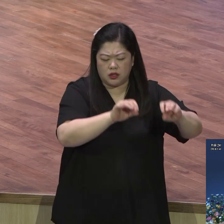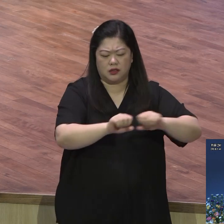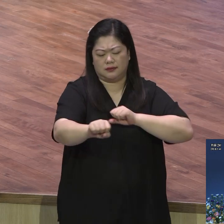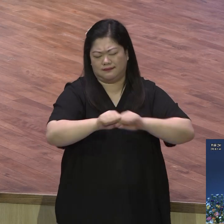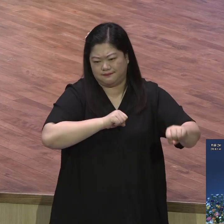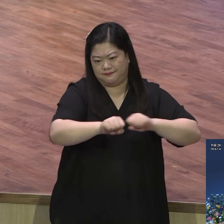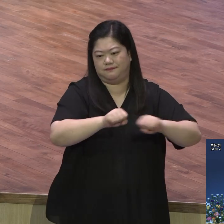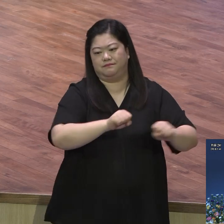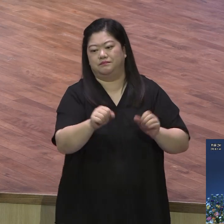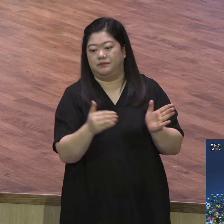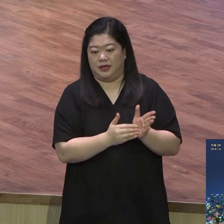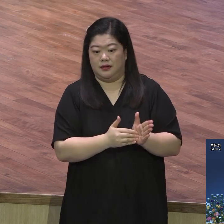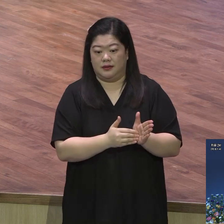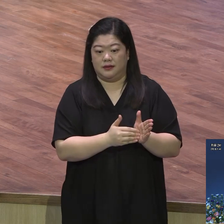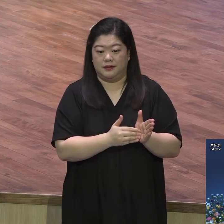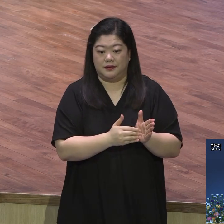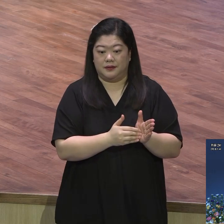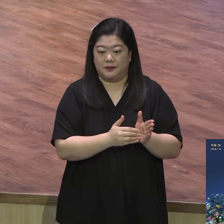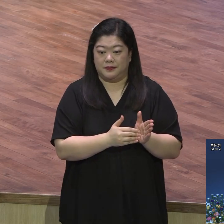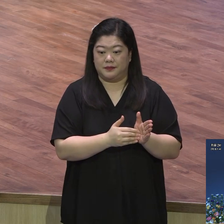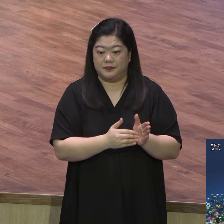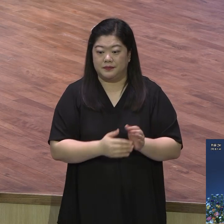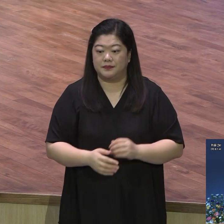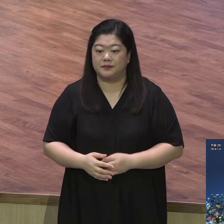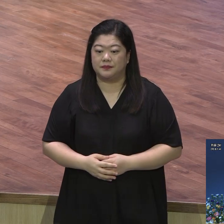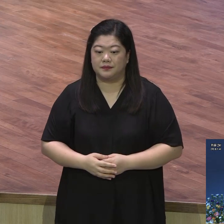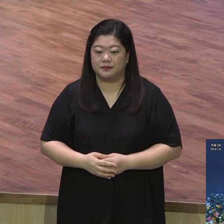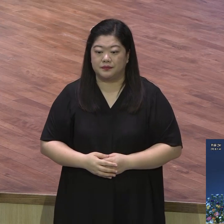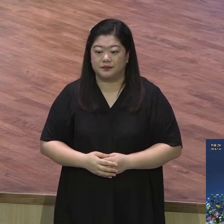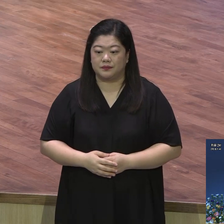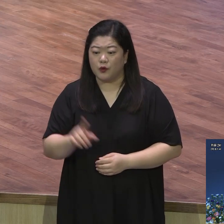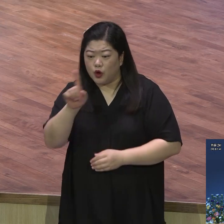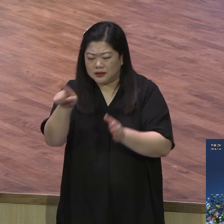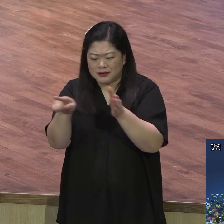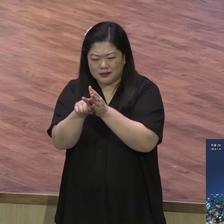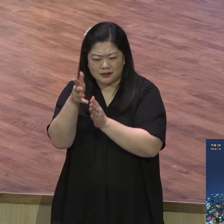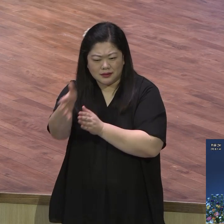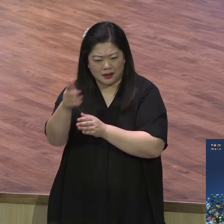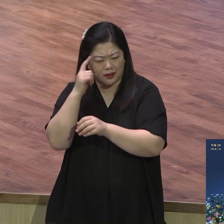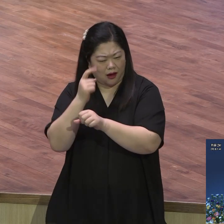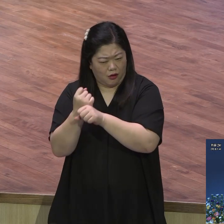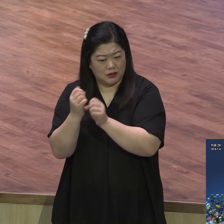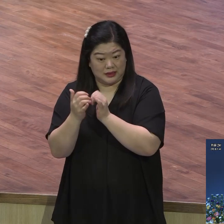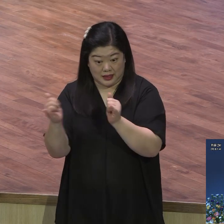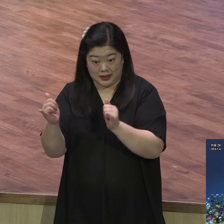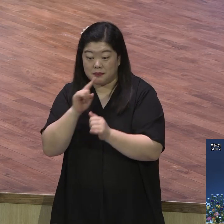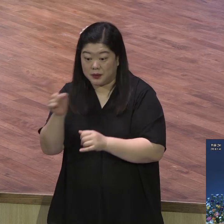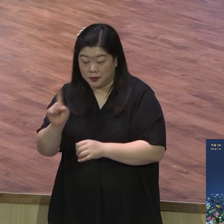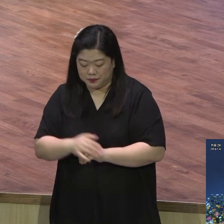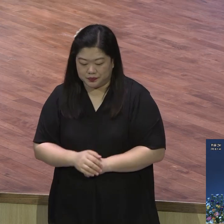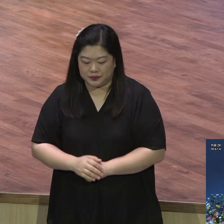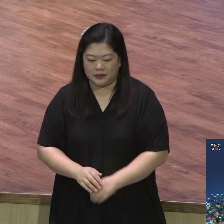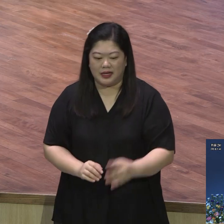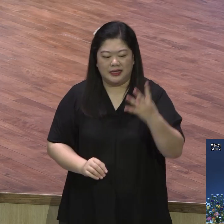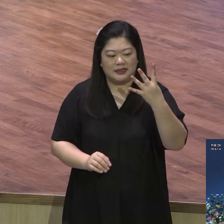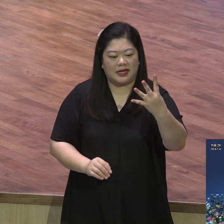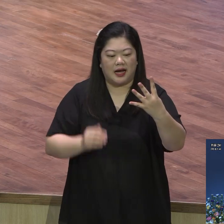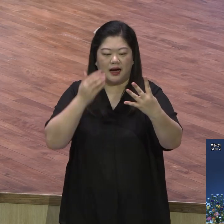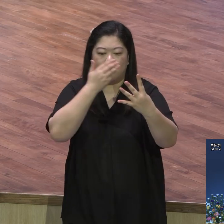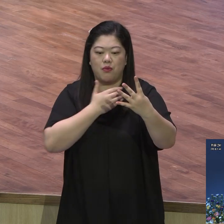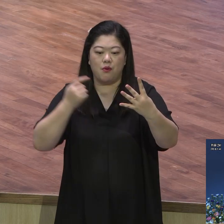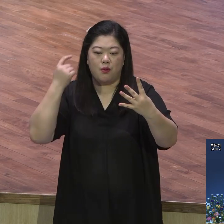진행을 하셨다라는 것입니다. 한 신학자의 말은요. 사복음서는 41가지